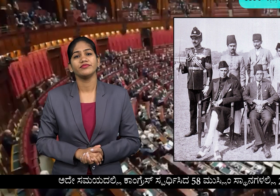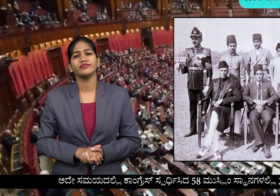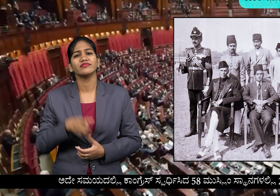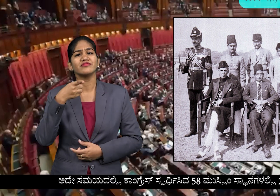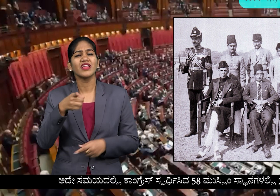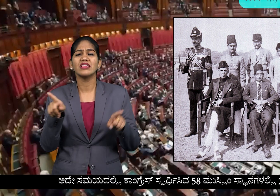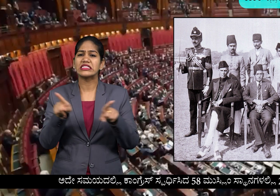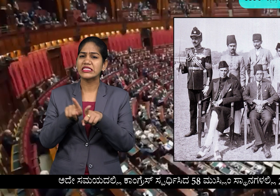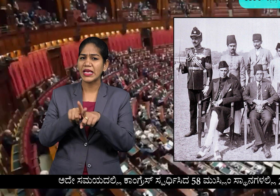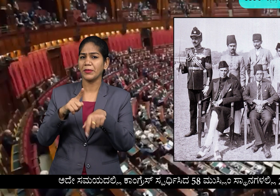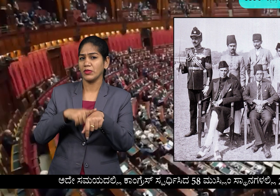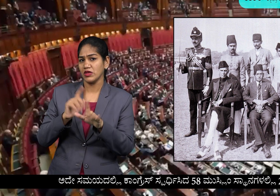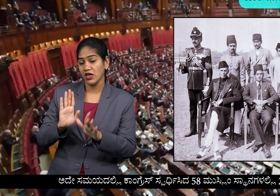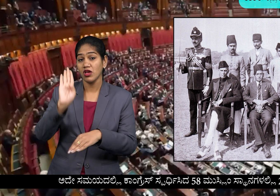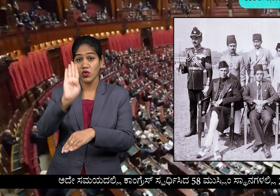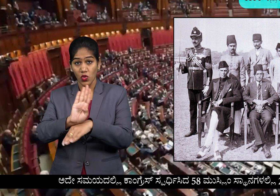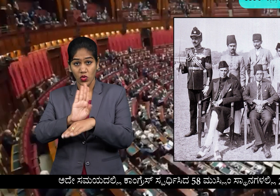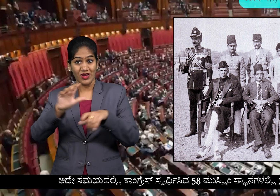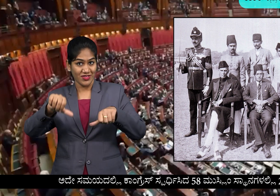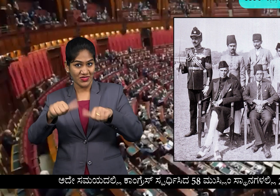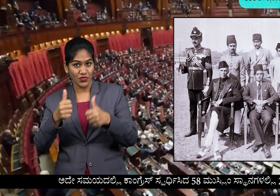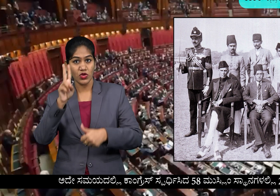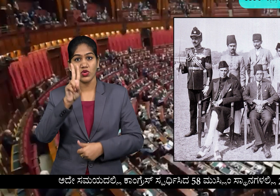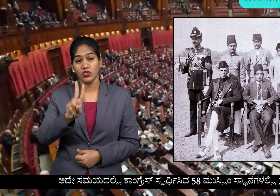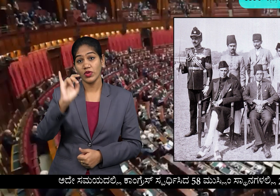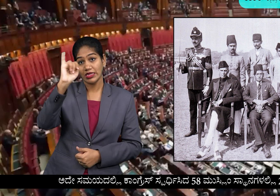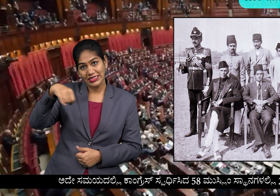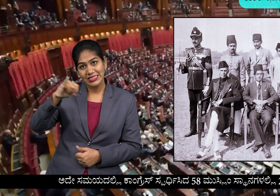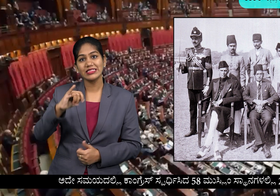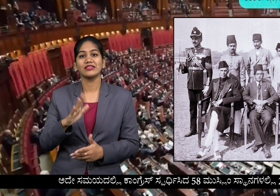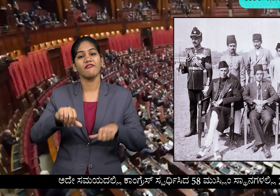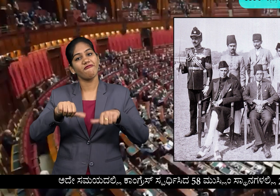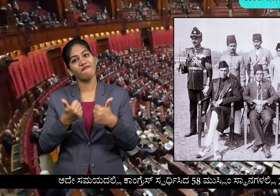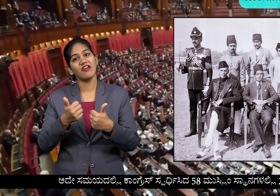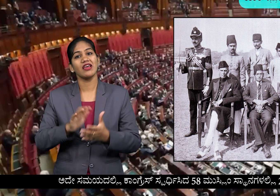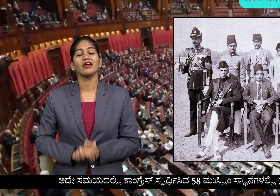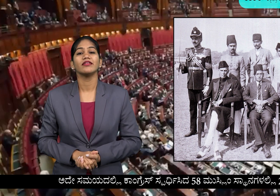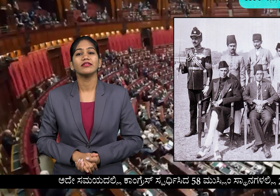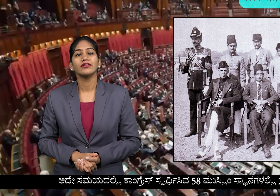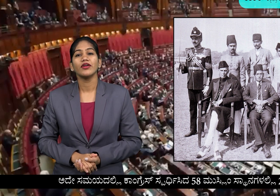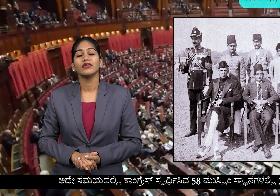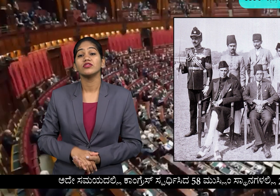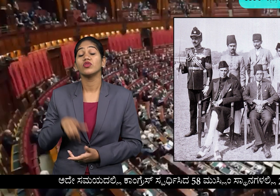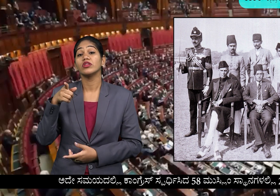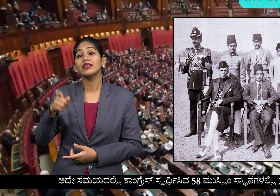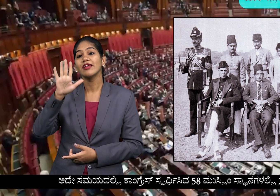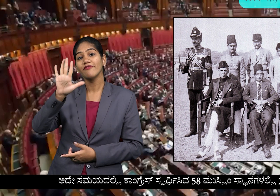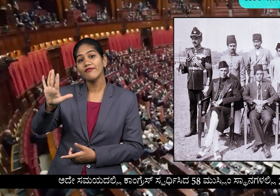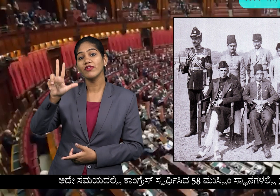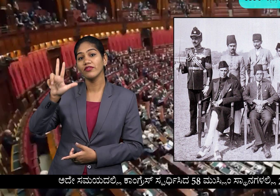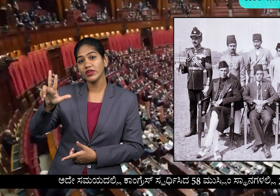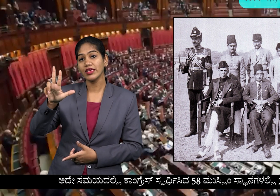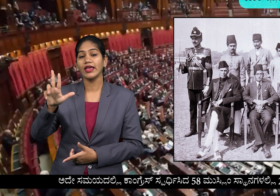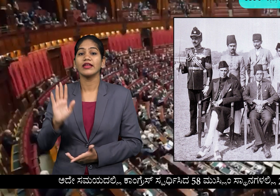ಅದೇ ಸಮಯದಲ್ಲಿ ಕಾಂಗ್ರೆಸ್ ಸ್ಪರ್ಧಿಸಿದ 58 ಮುಸ್ಲಿಂ ಸ್ಥಾನಗಳಲ್ಲಿ 26ರಲ್ಲಿ ಗೆದ್ದಿತು.